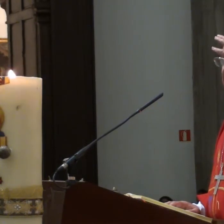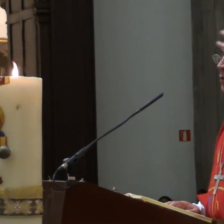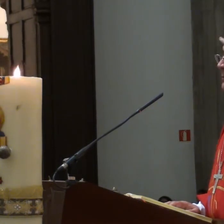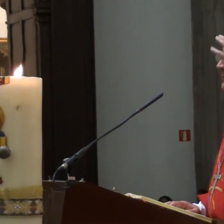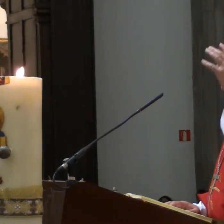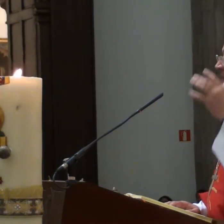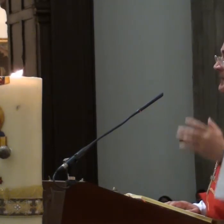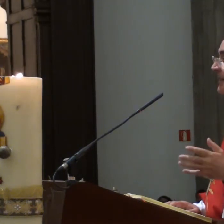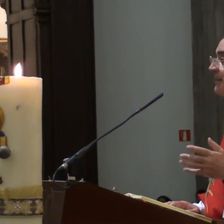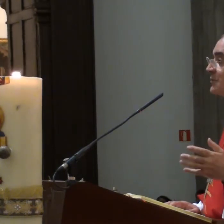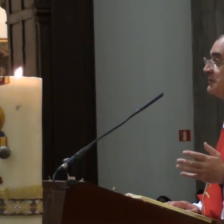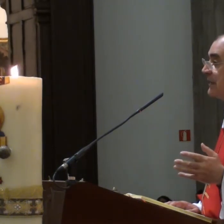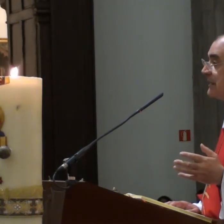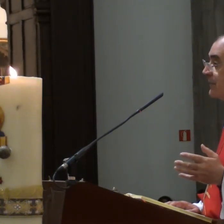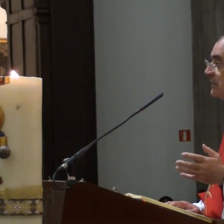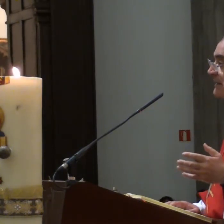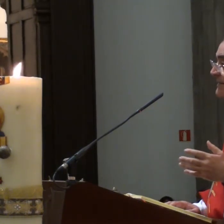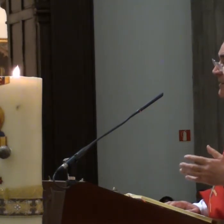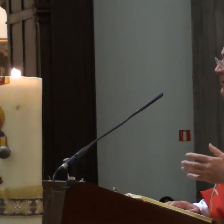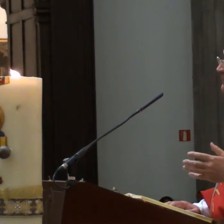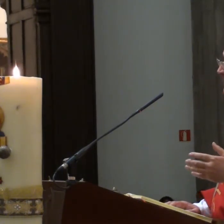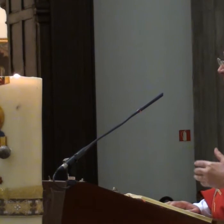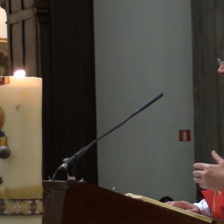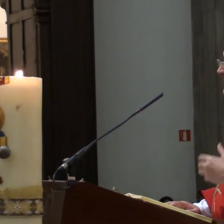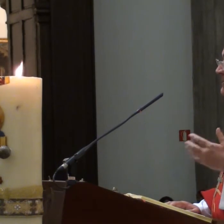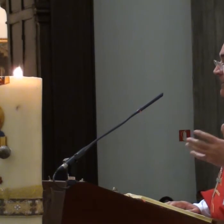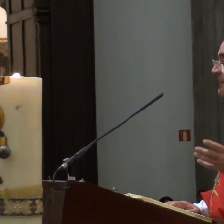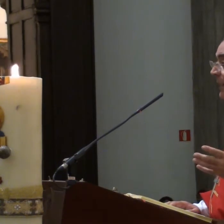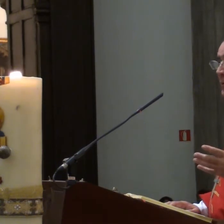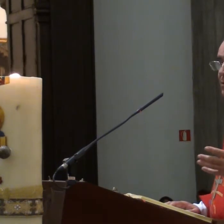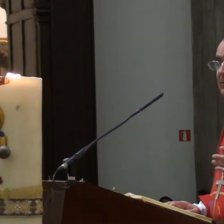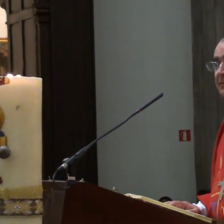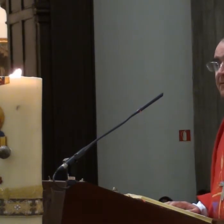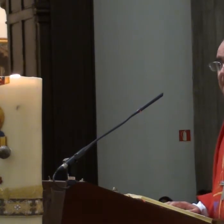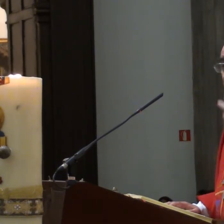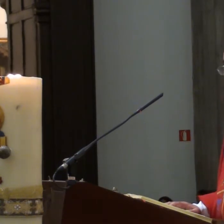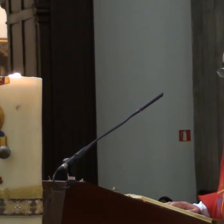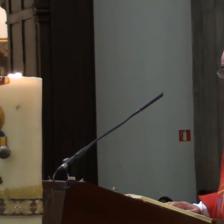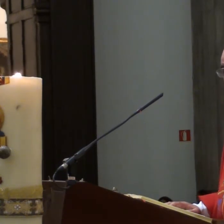comunicación que hemos inventado sirvan para distanciar